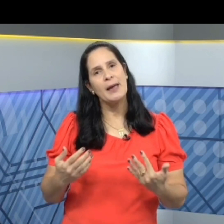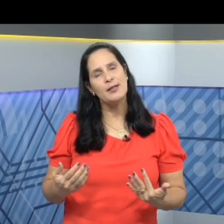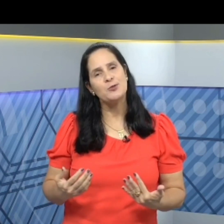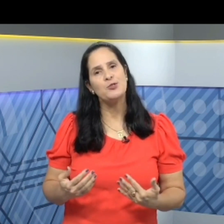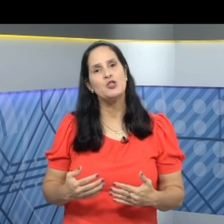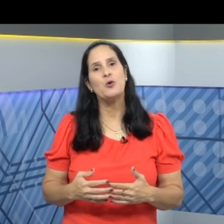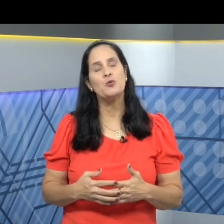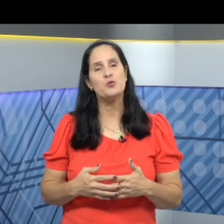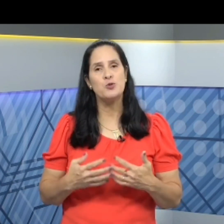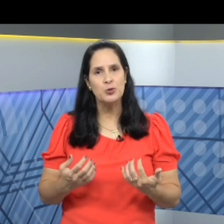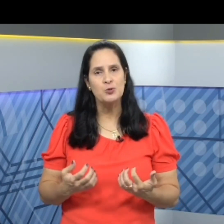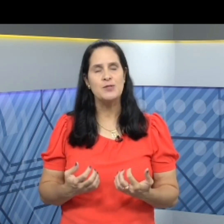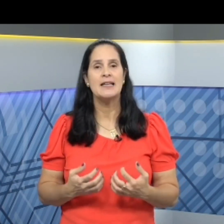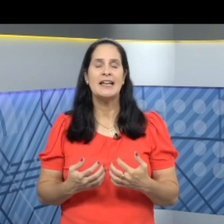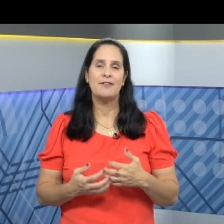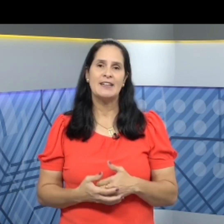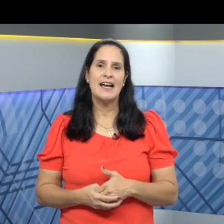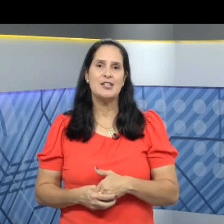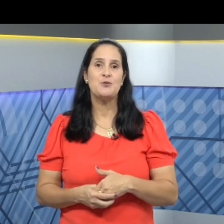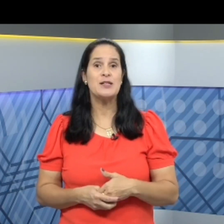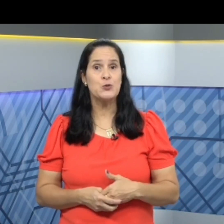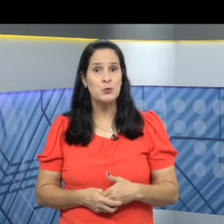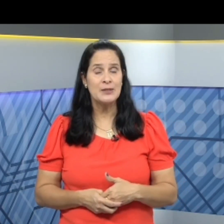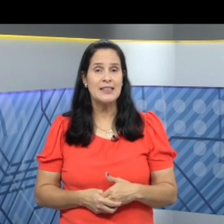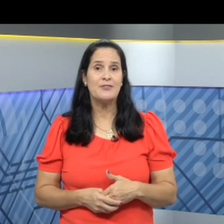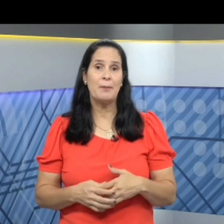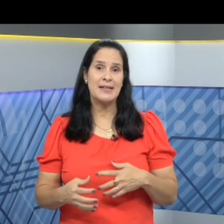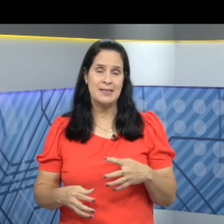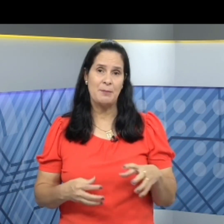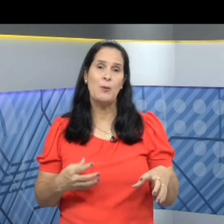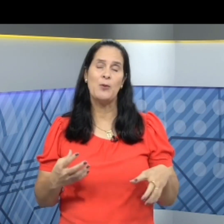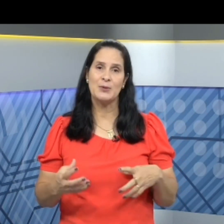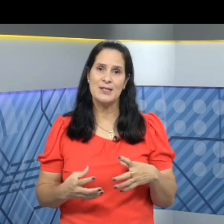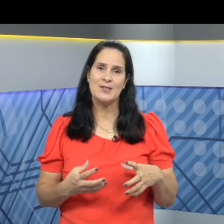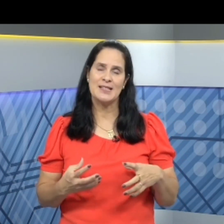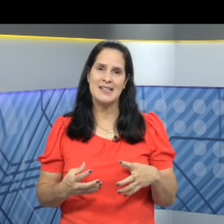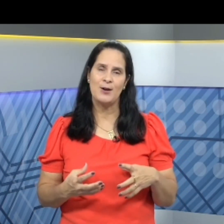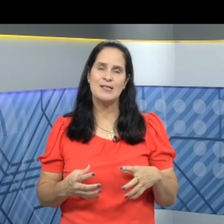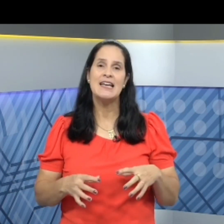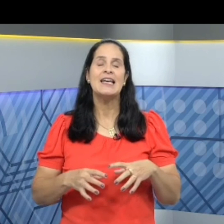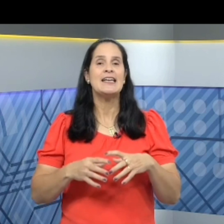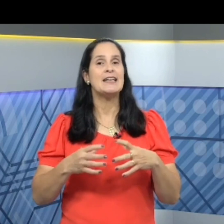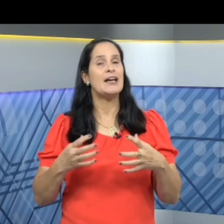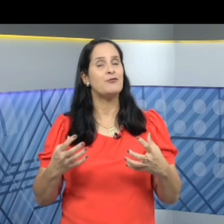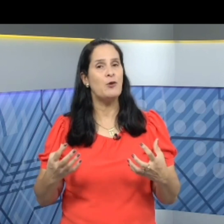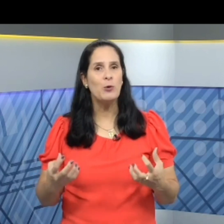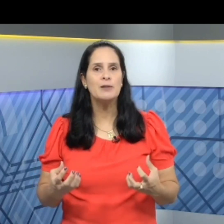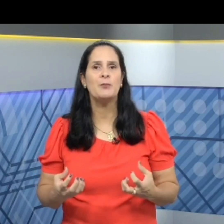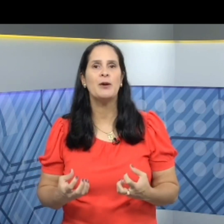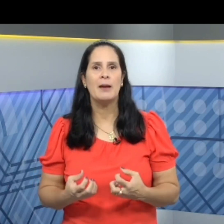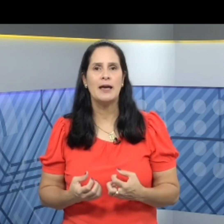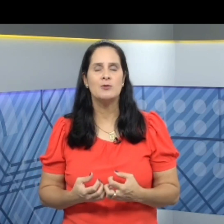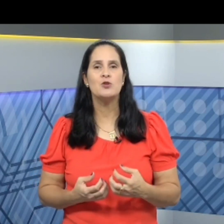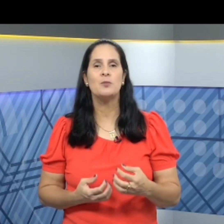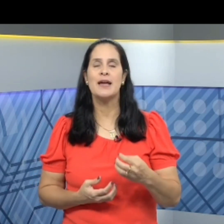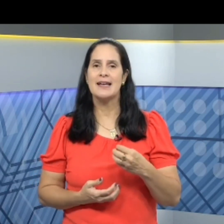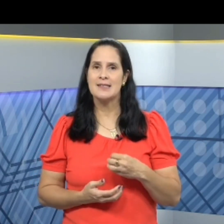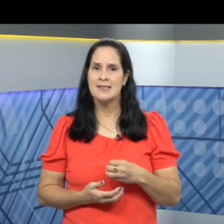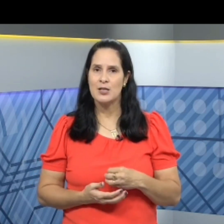depoimento de alguns surdos. Na verdade, uma surda que vai participar um pouco das nossas aulas, que gravou um depoimento sobre essas